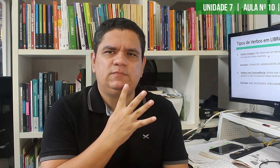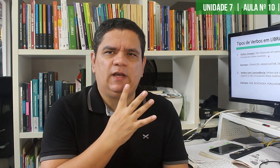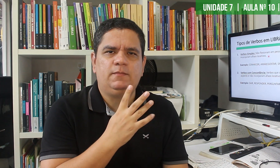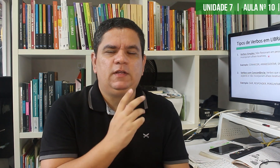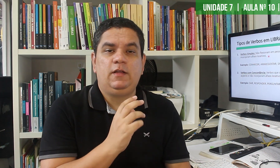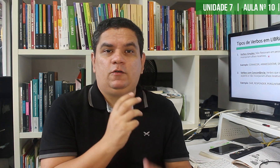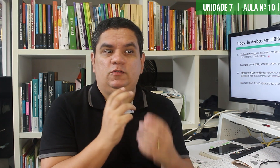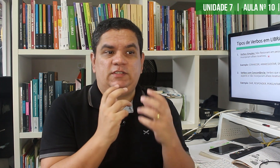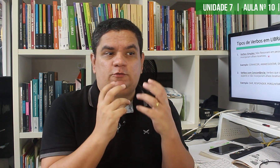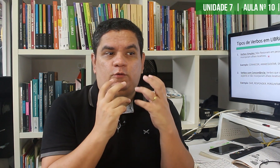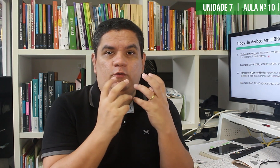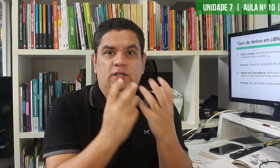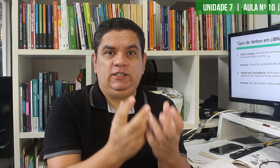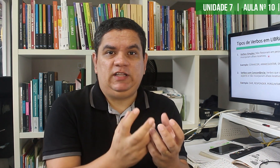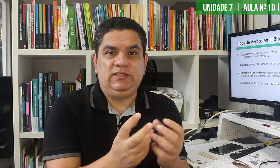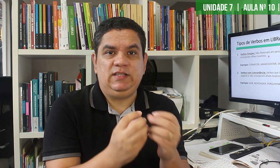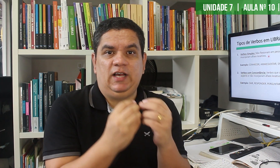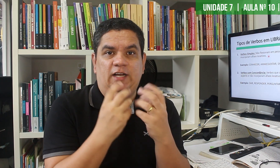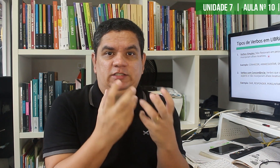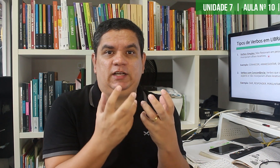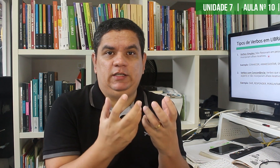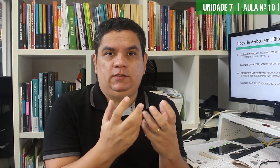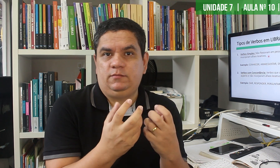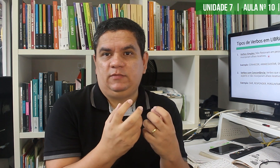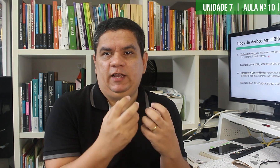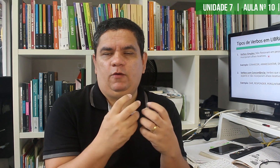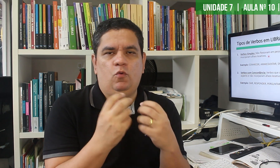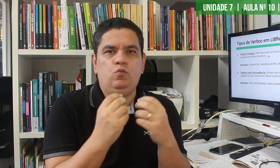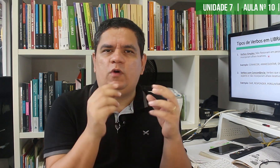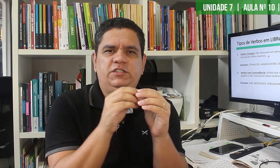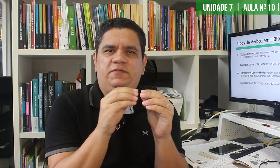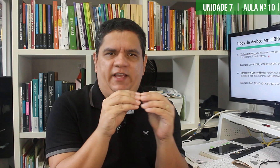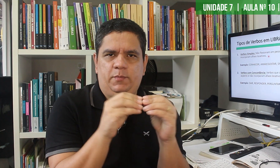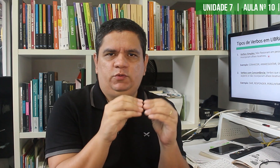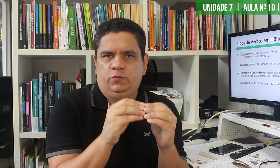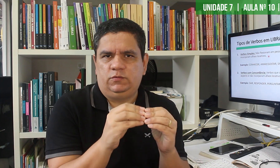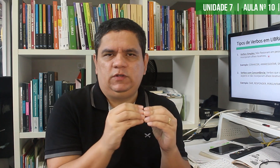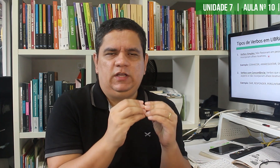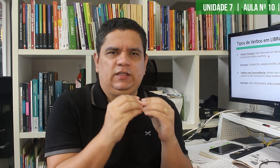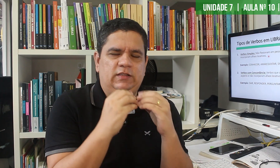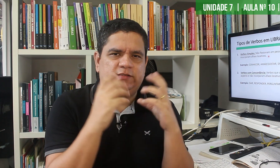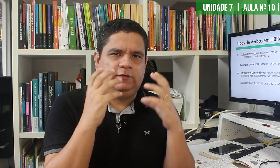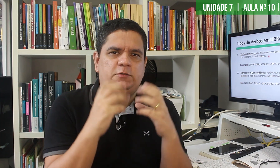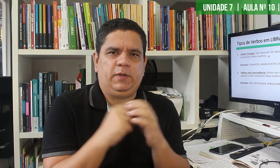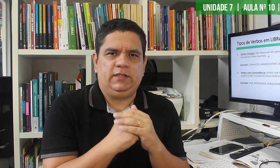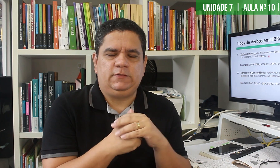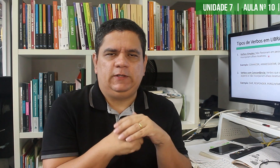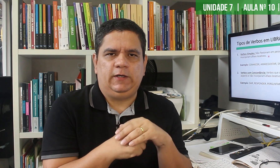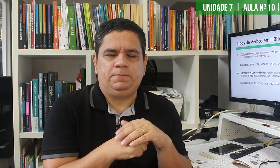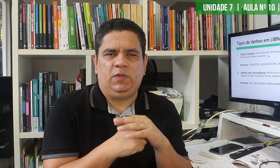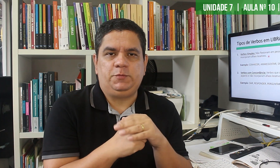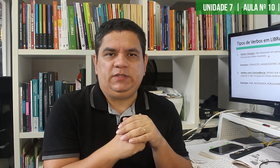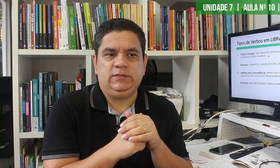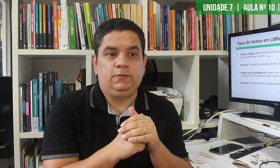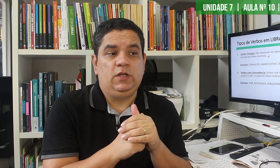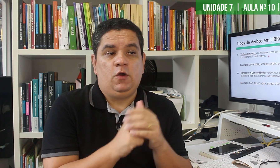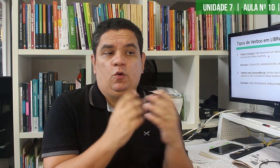tá? Ou seja, eu estou colocando intensidade aí, né? Ou um advérbio junto, que está sendo expresso na expressão, ou